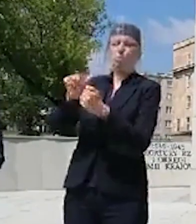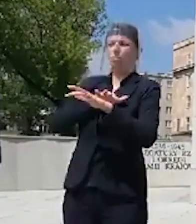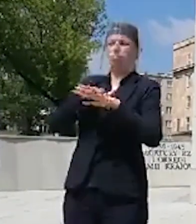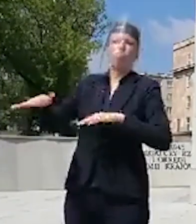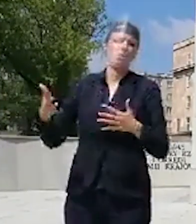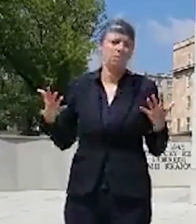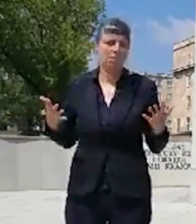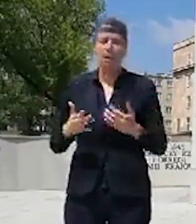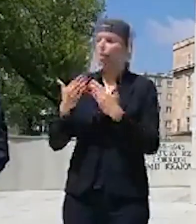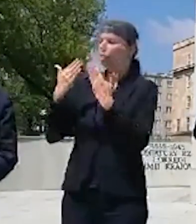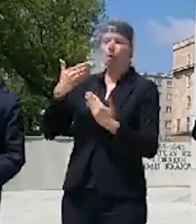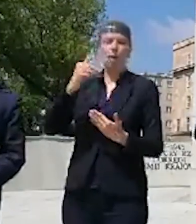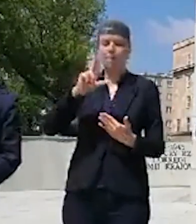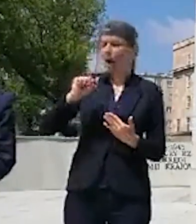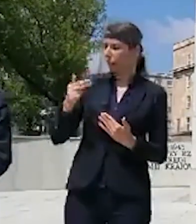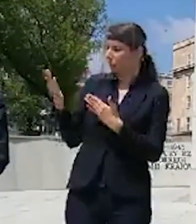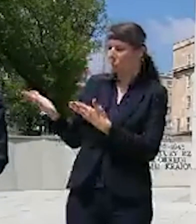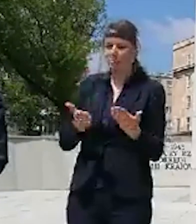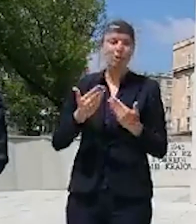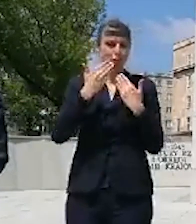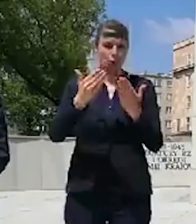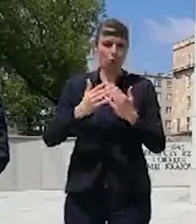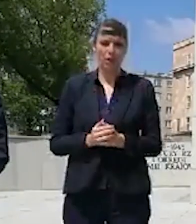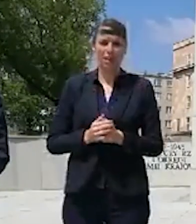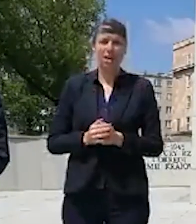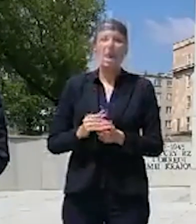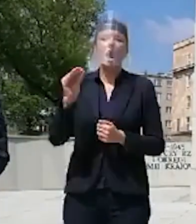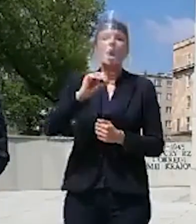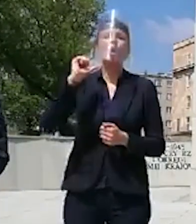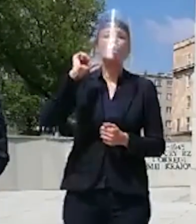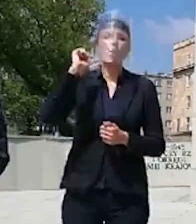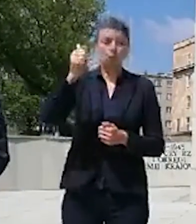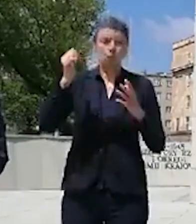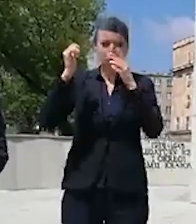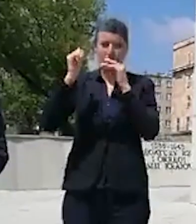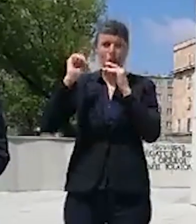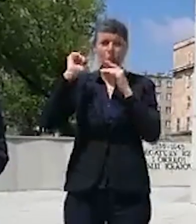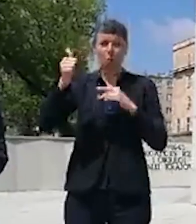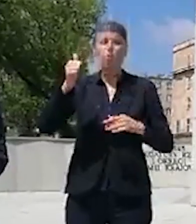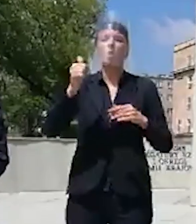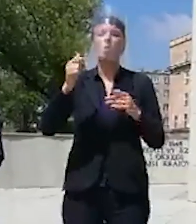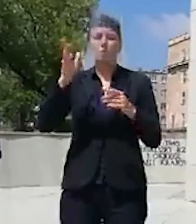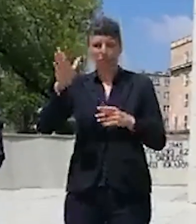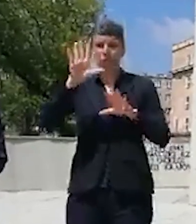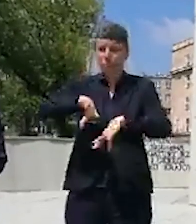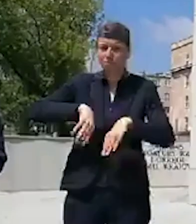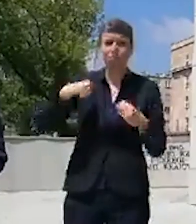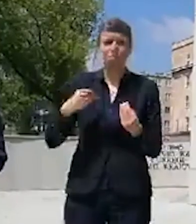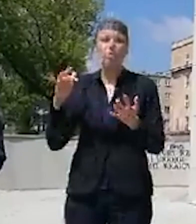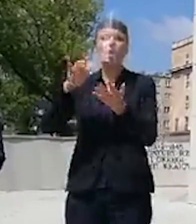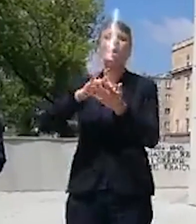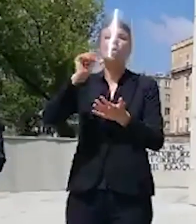raz jeszcze i zachęcając do tego, żeby upamiętnić tę jutrzejszą rocznicę. My będziemy to robić jutro na Śląsku, ja jeszcze dzisiaj w